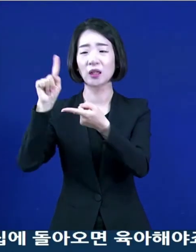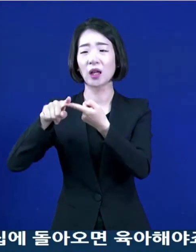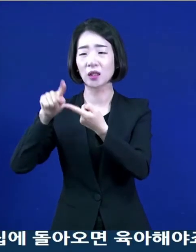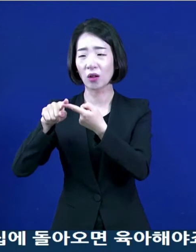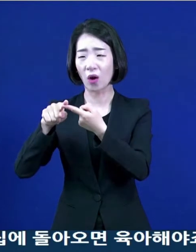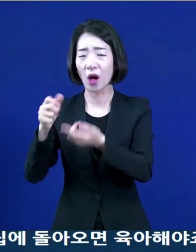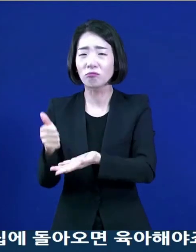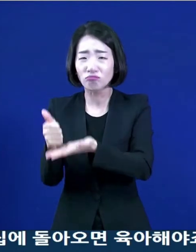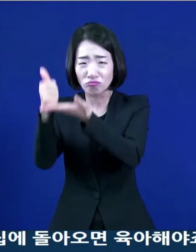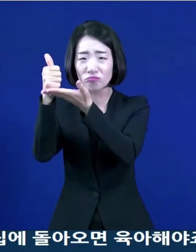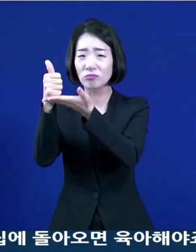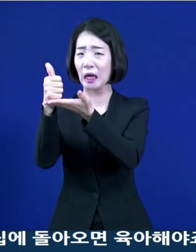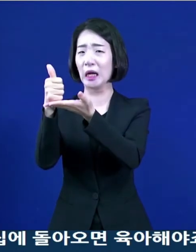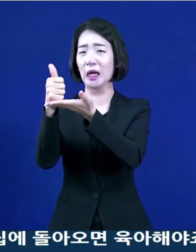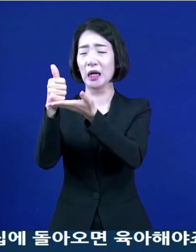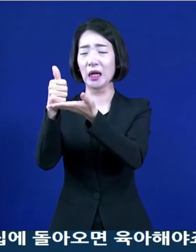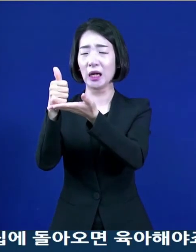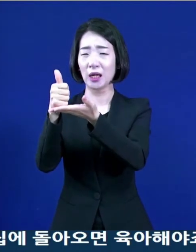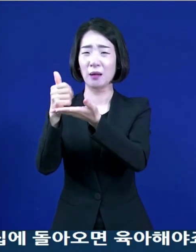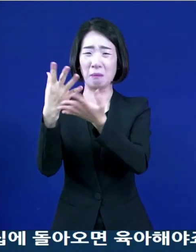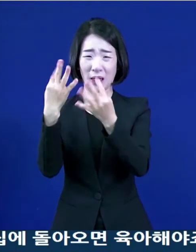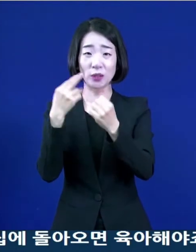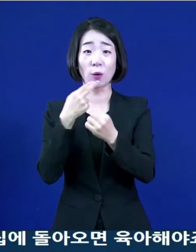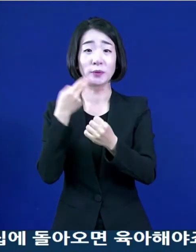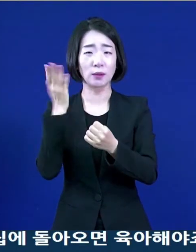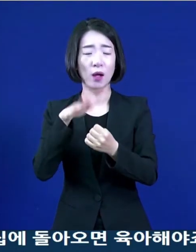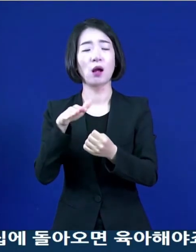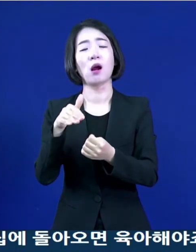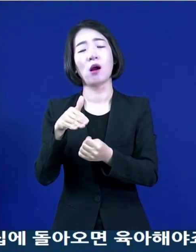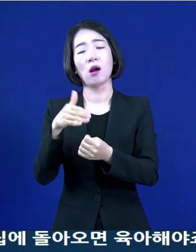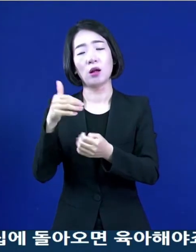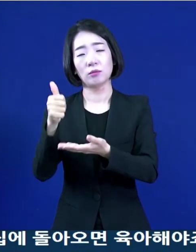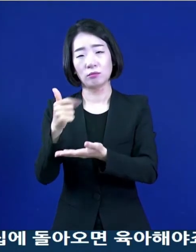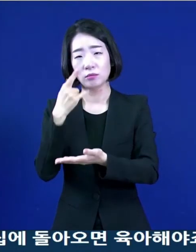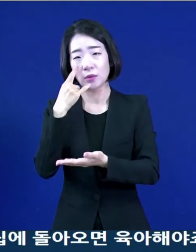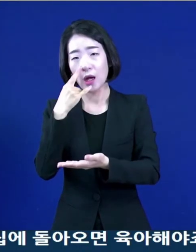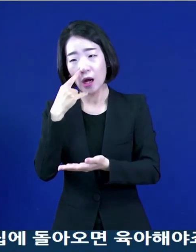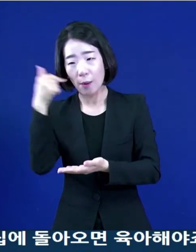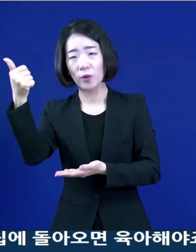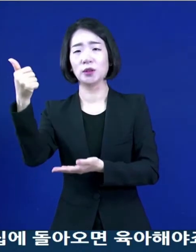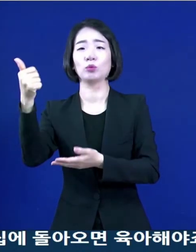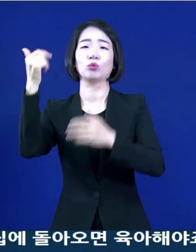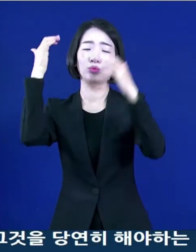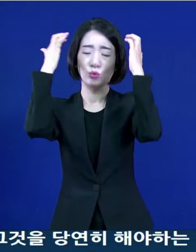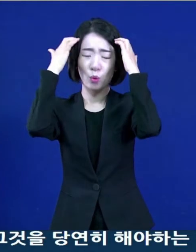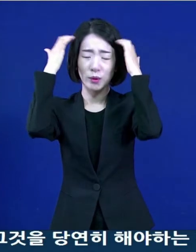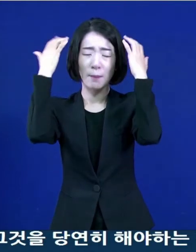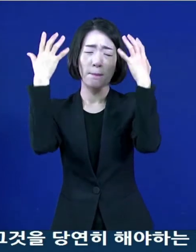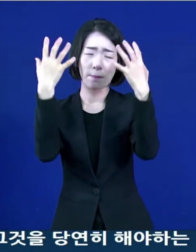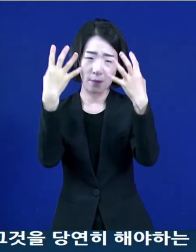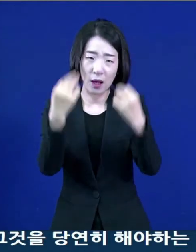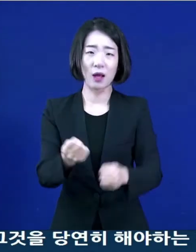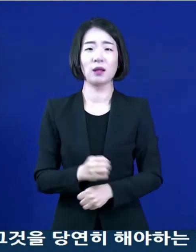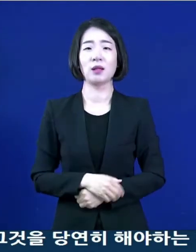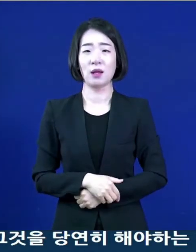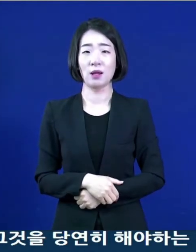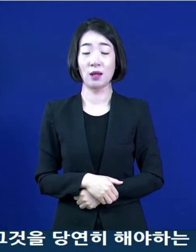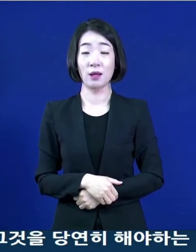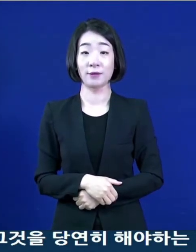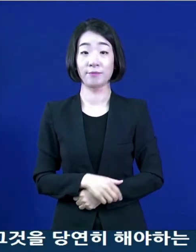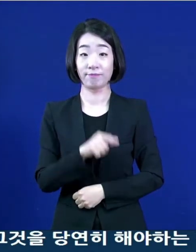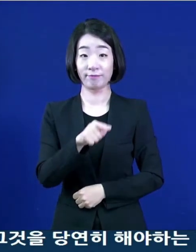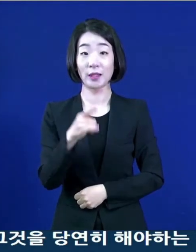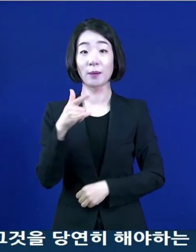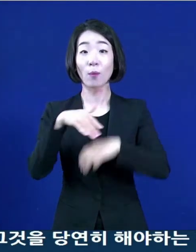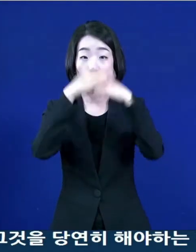많이 힘든 중에 있다라는 생각이 듭니다. 오늘 이 어버이 주를 지키면서 이 땅에 있는